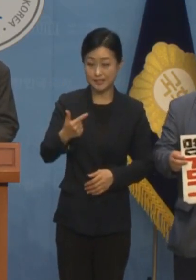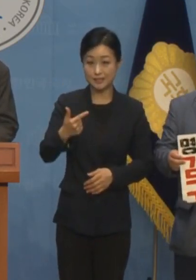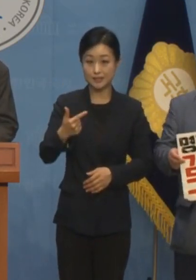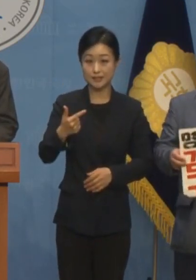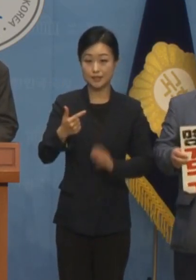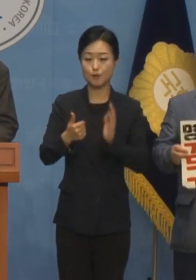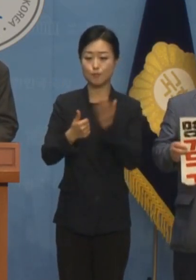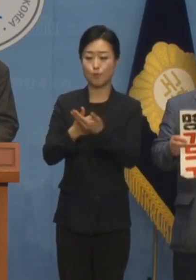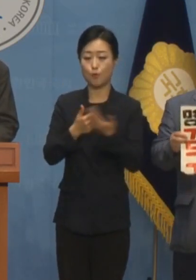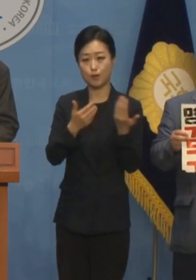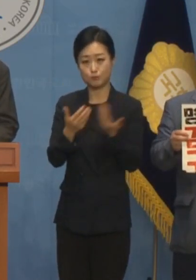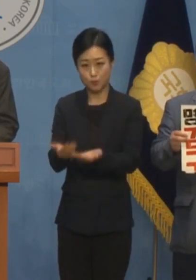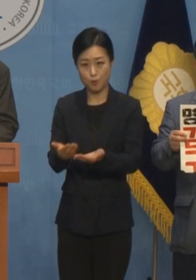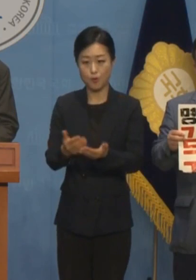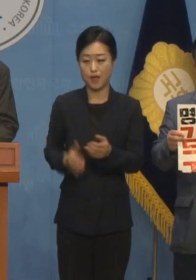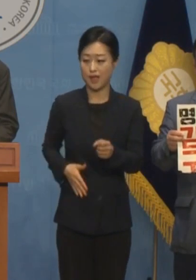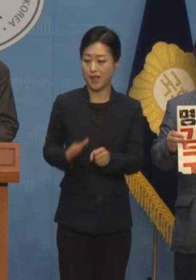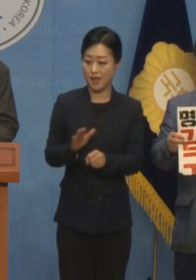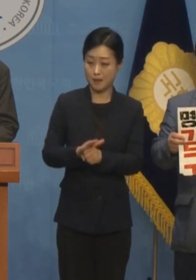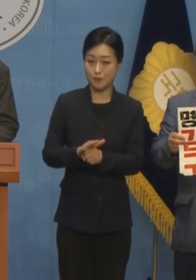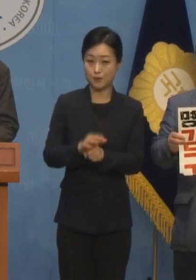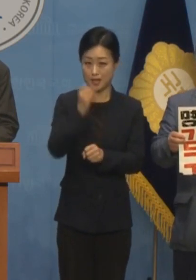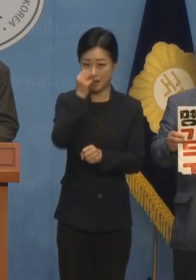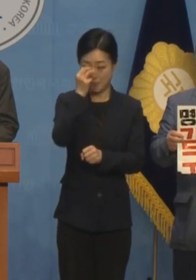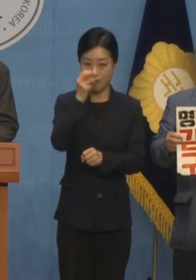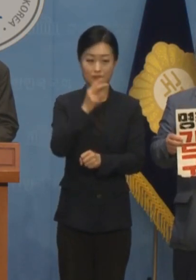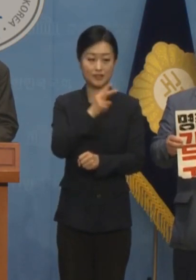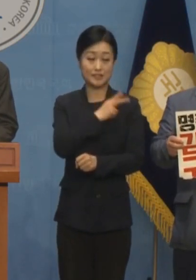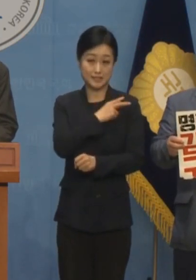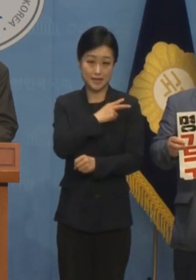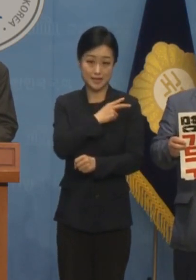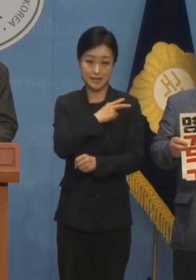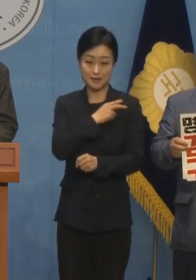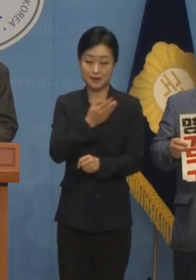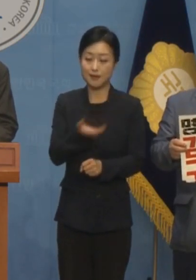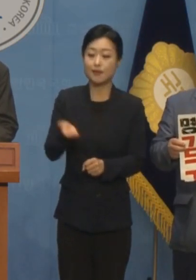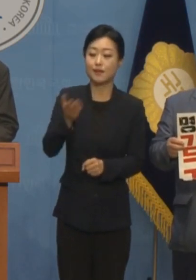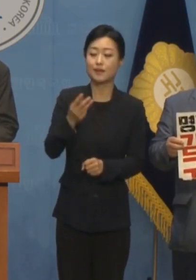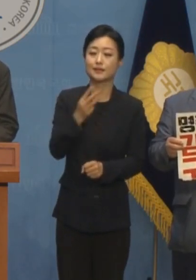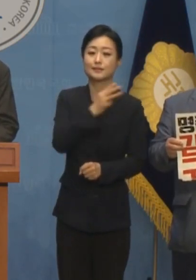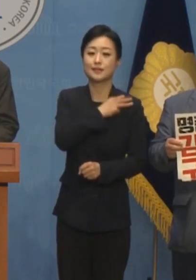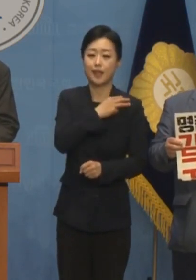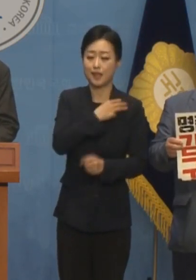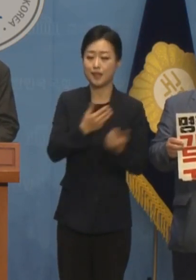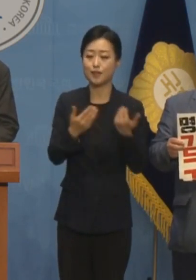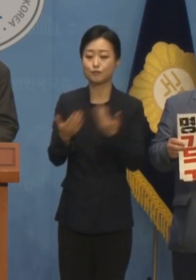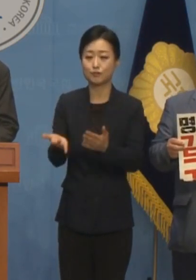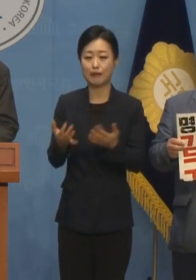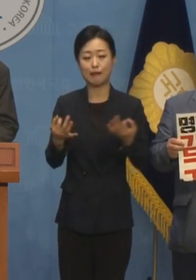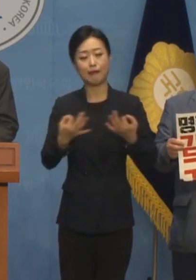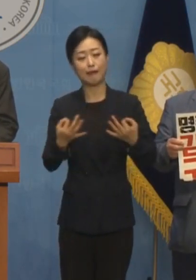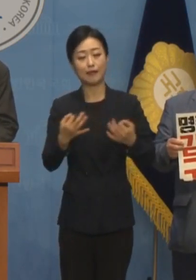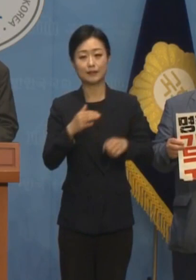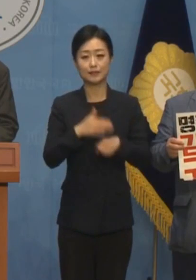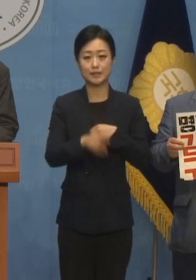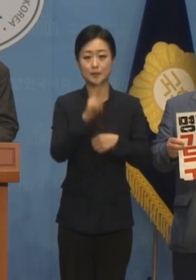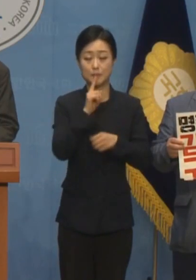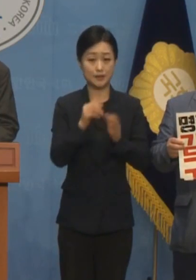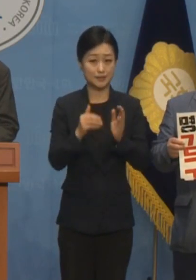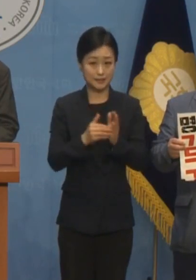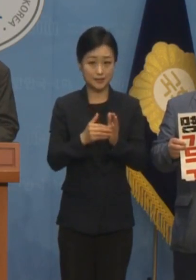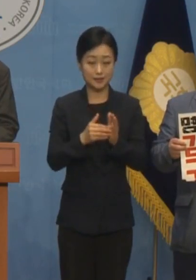자리도 지켜주고 해병대 별자리 숫자까지 관여하고 있다고 남보로 하는 듯이 말하고